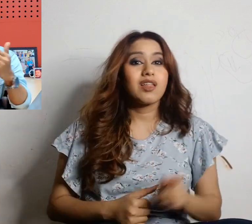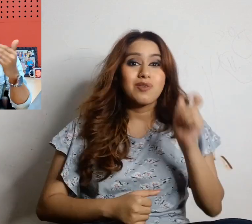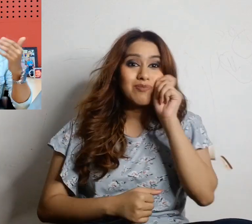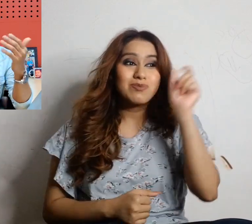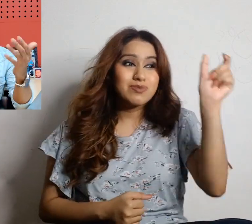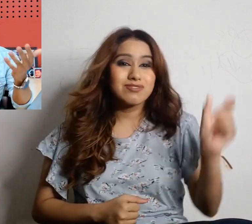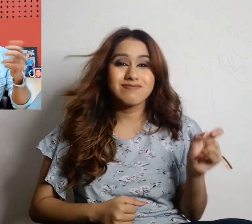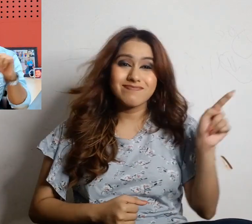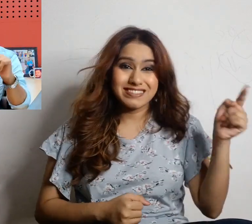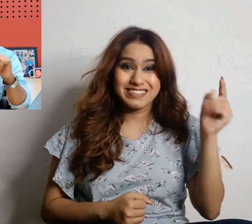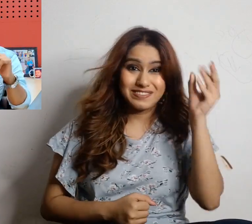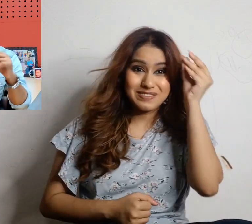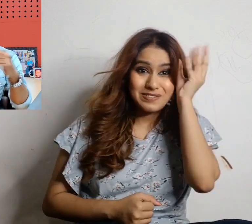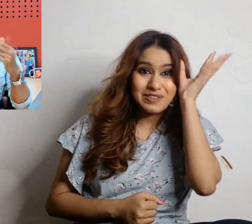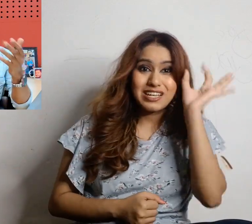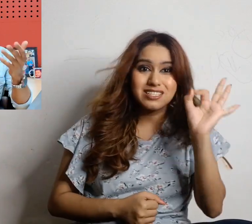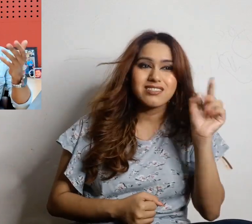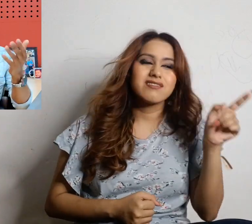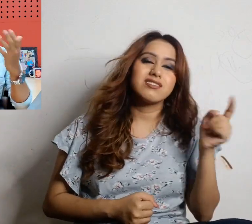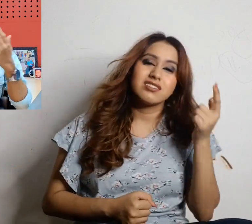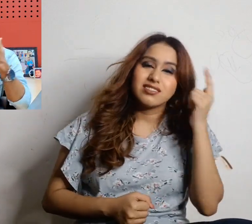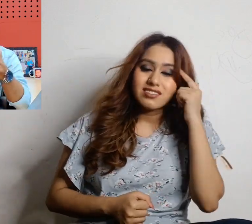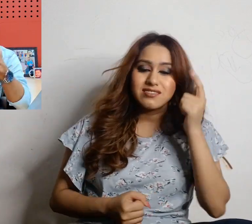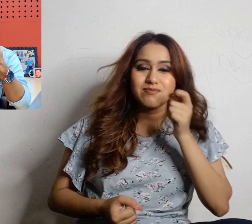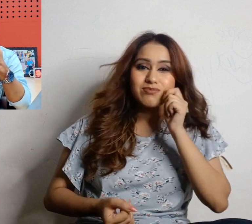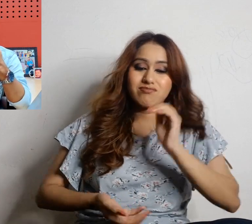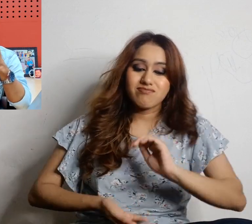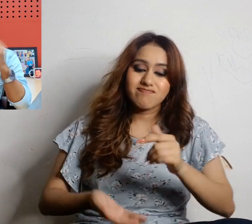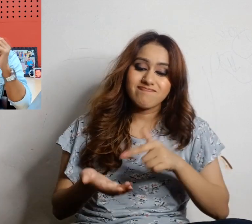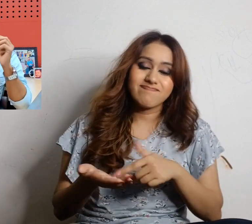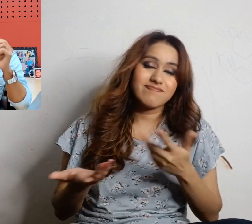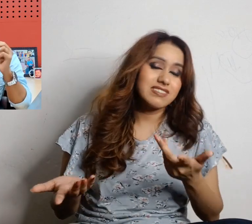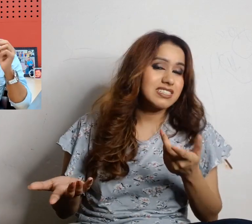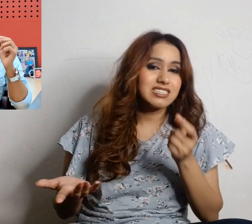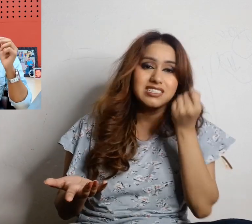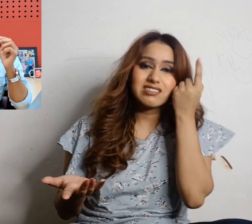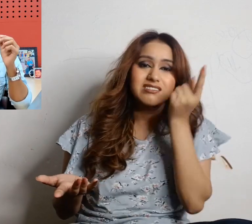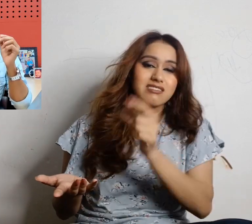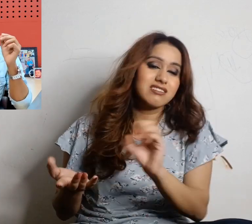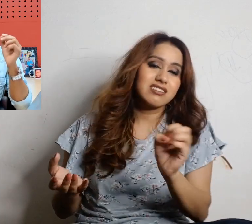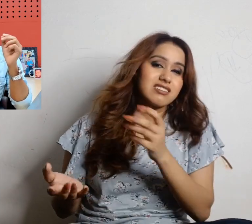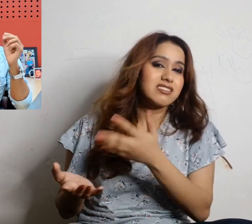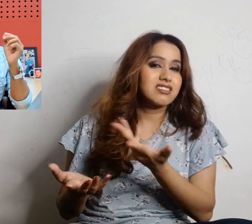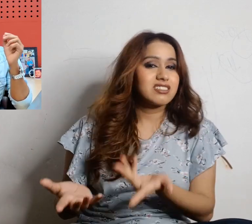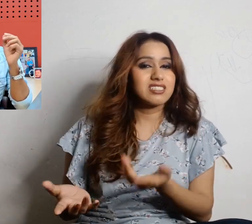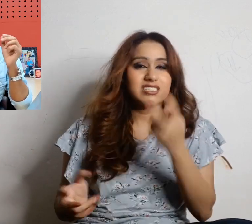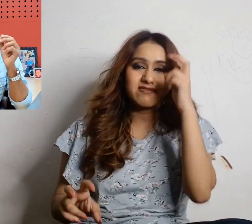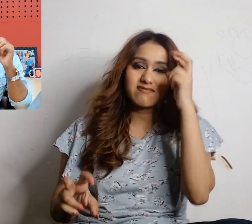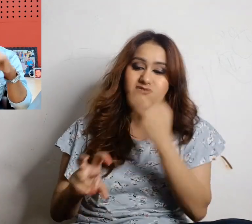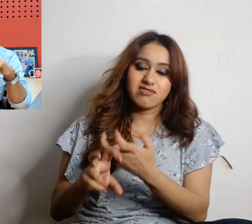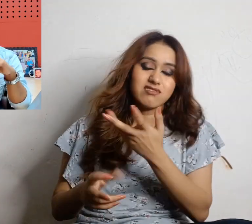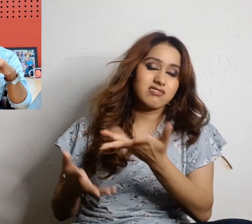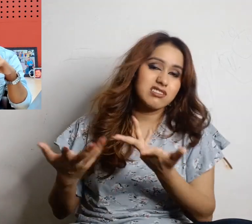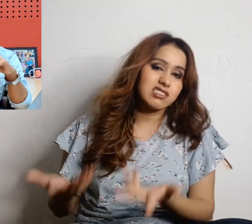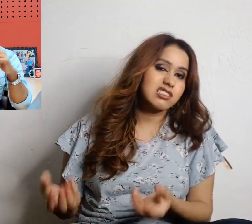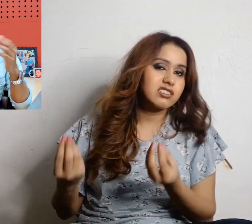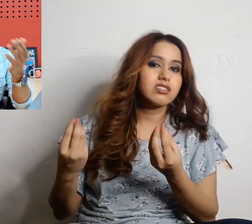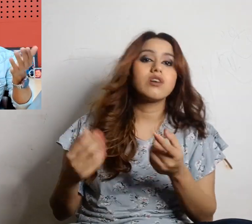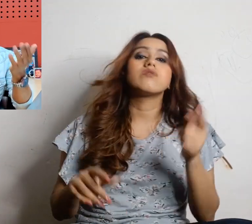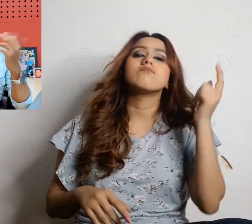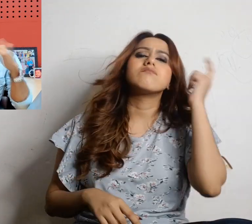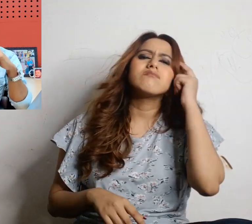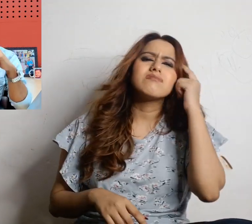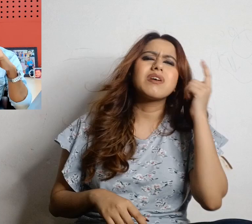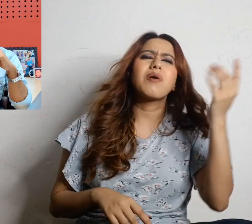मुखिया जी समझ नहीं पा रहे थे कि क्या करें। फिर एक दिन उन्हें याद आया कि उन्होंने बहुत पहले एक खजाना जंगल में पहाड़ पर जाकर के गाड़ दिया था।